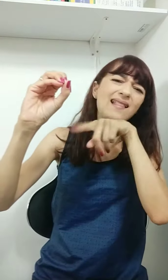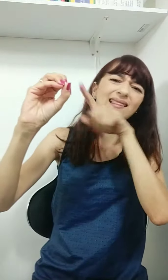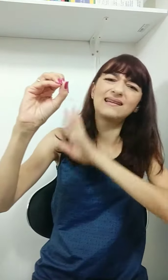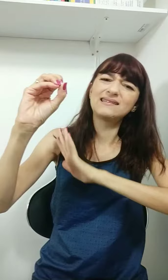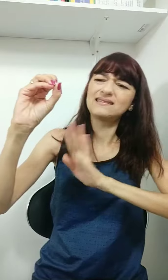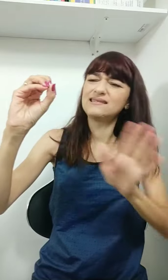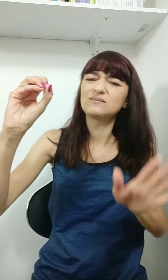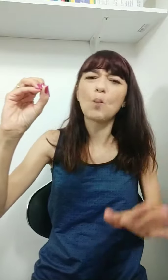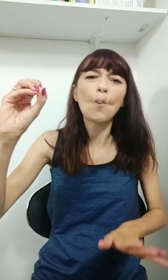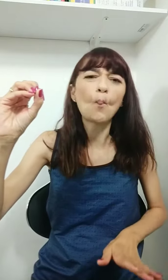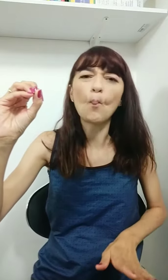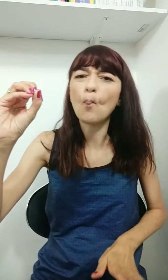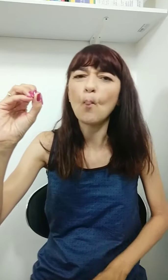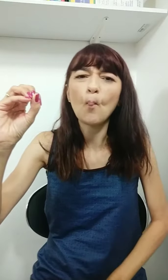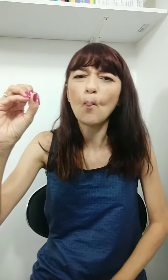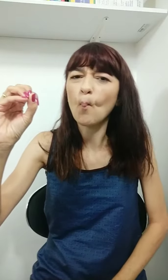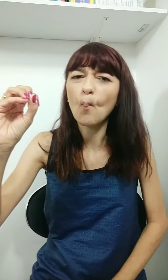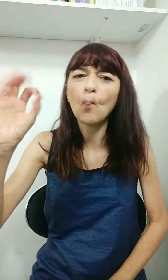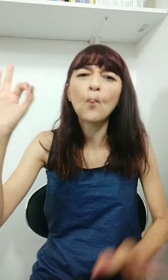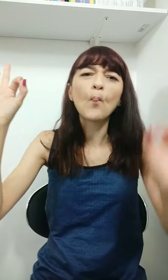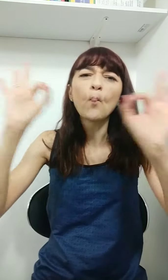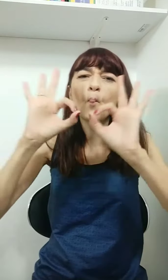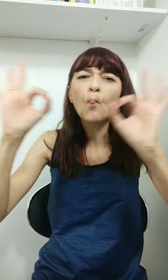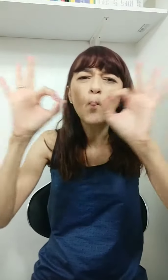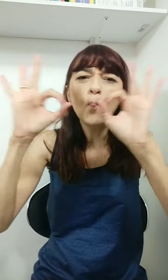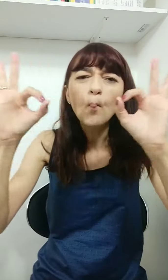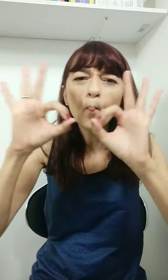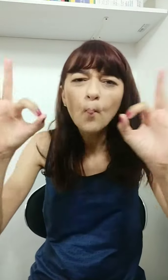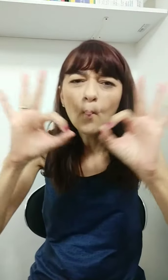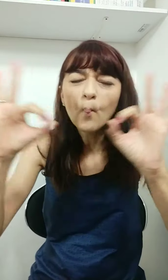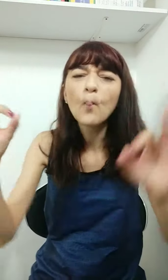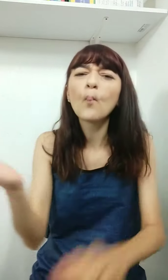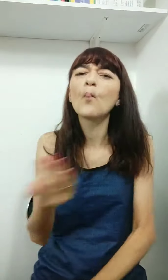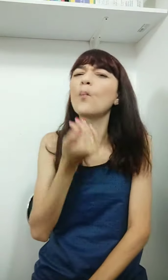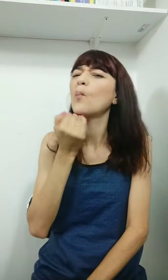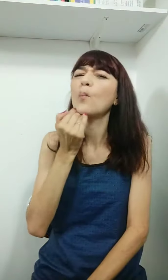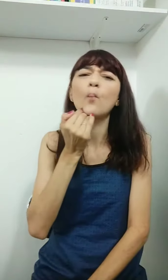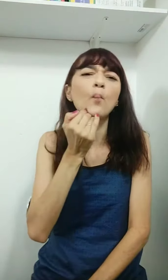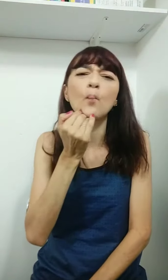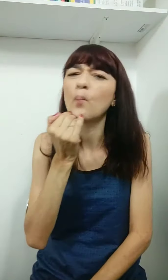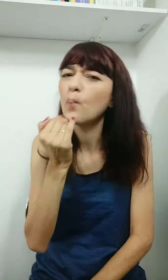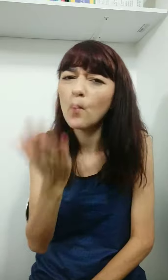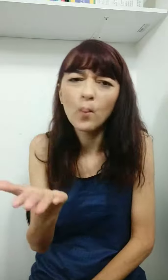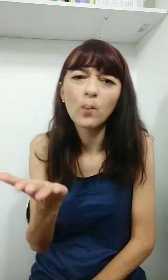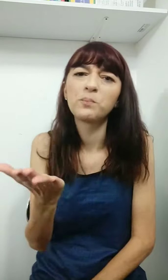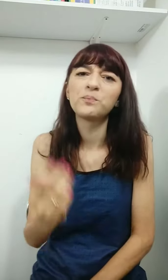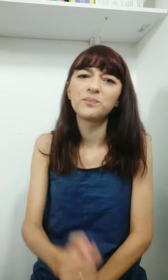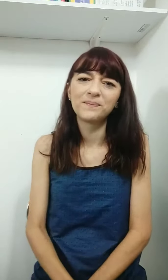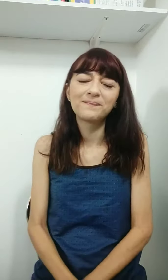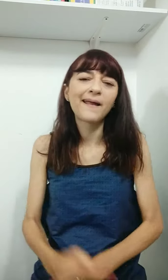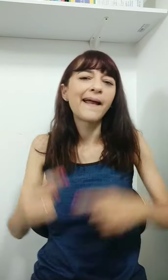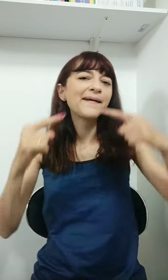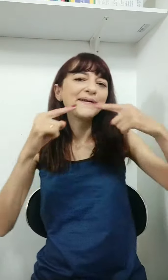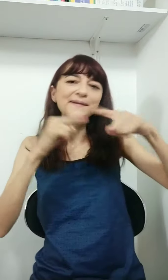para vocês. Olha, não tenho nada, tenho zero, nada, tá bom? Está totalmente vazio, não tem nada